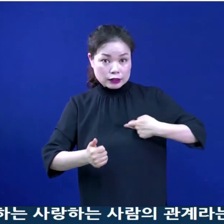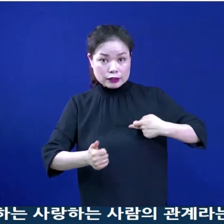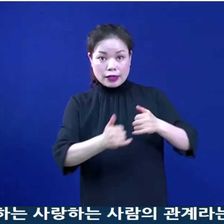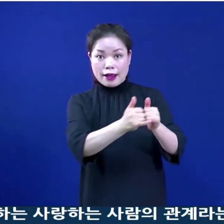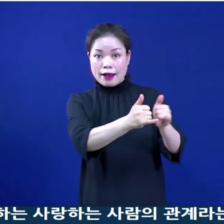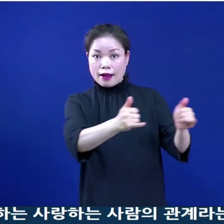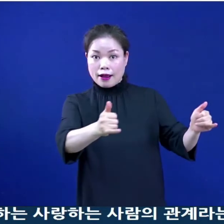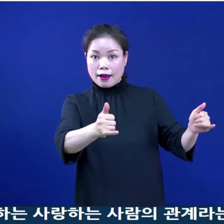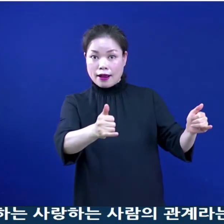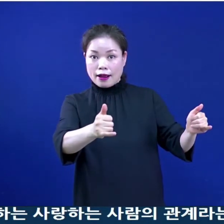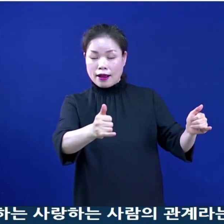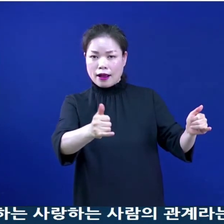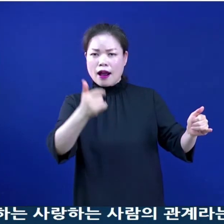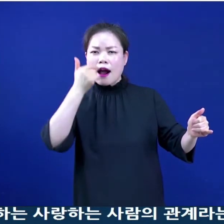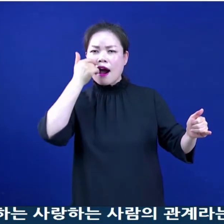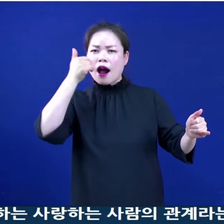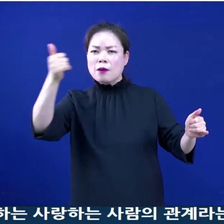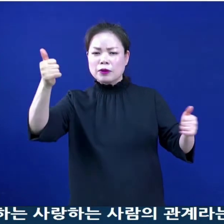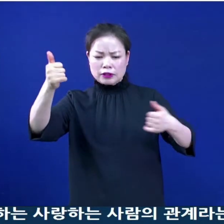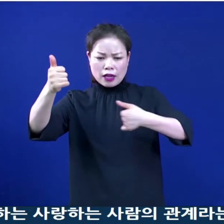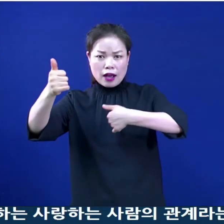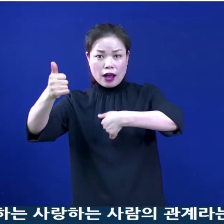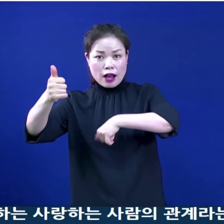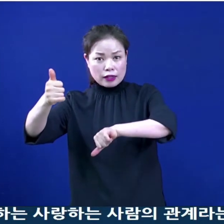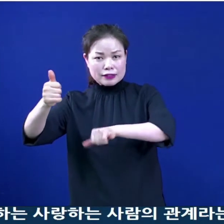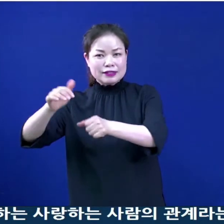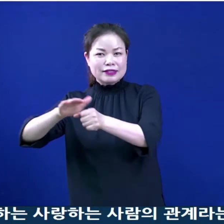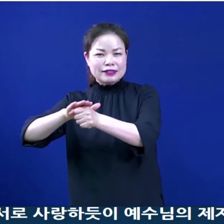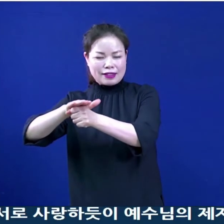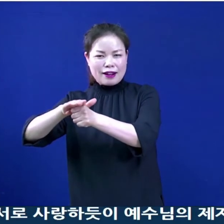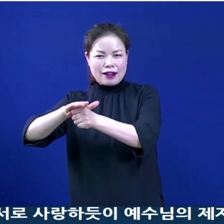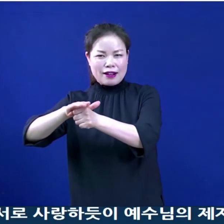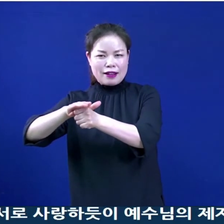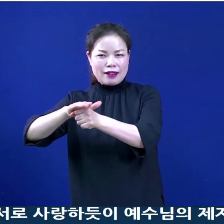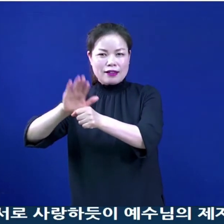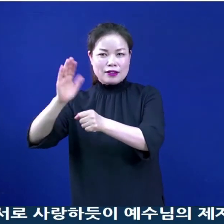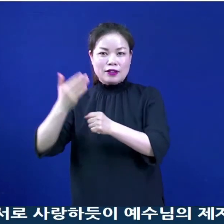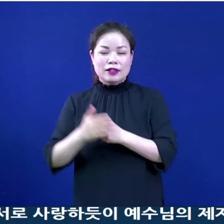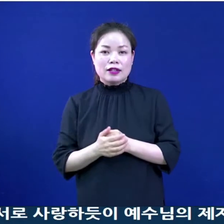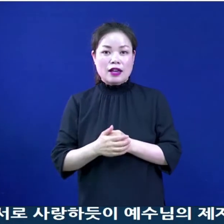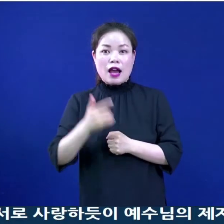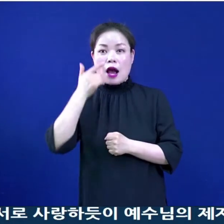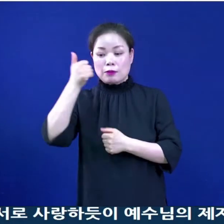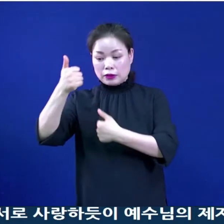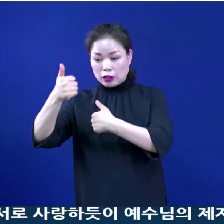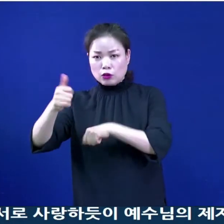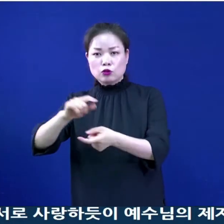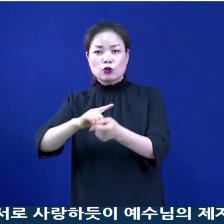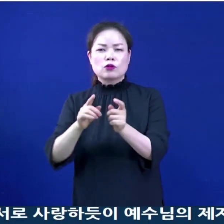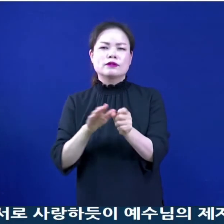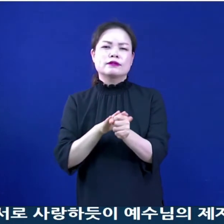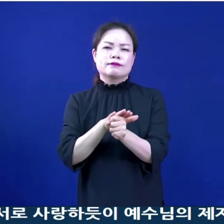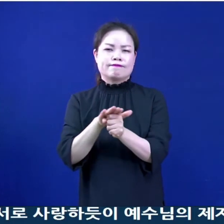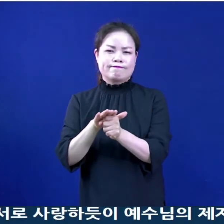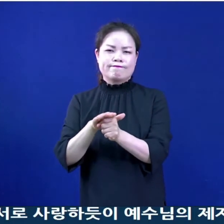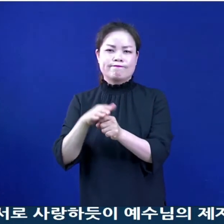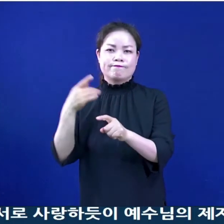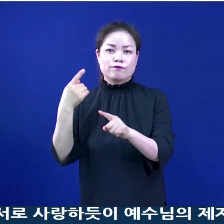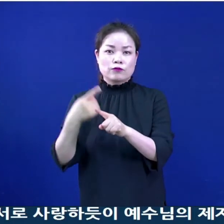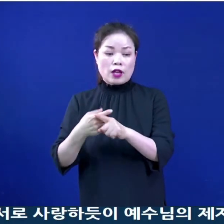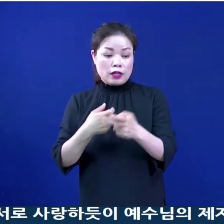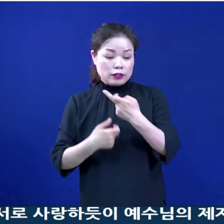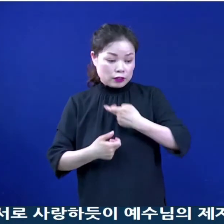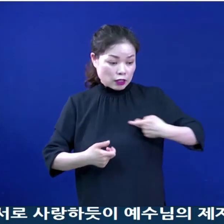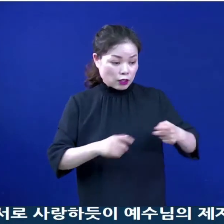자들은 아버지와 아들을 사랑해야 된다는 겁니다. 아버지와 아들이 서로 사랑하듯 제자들도